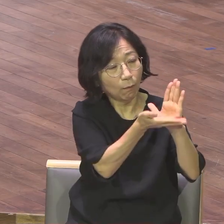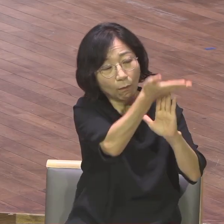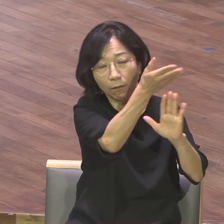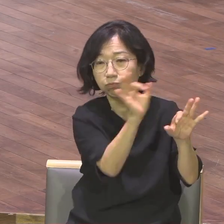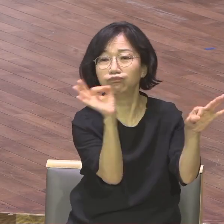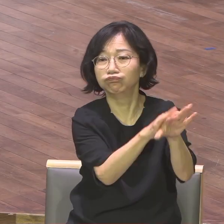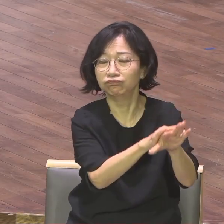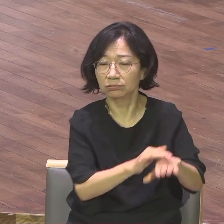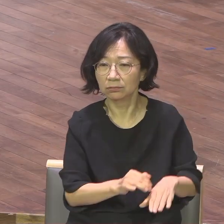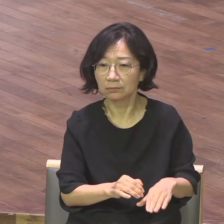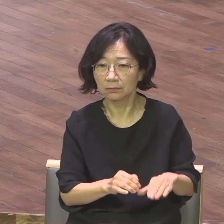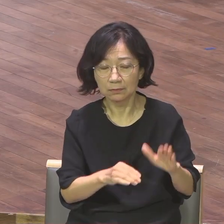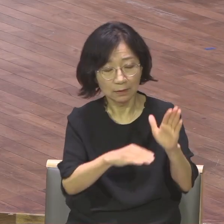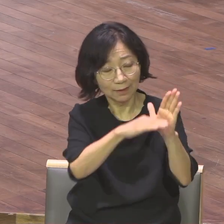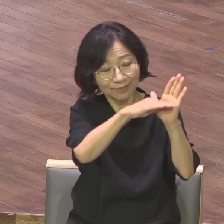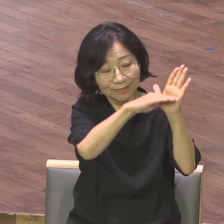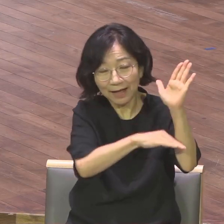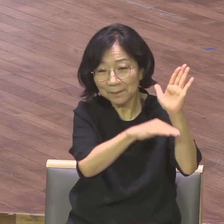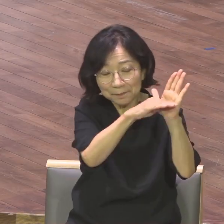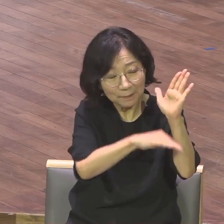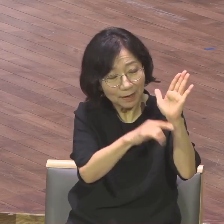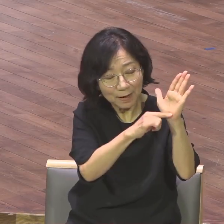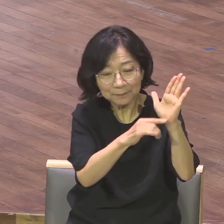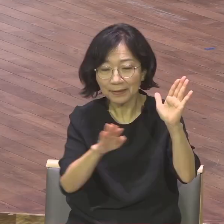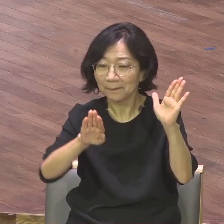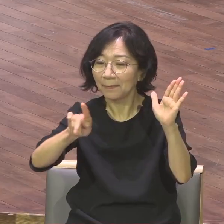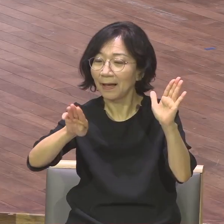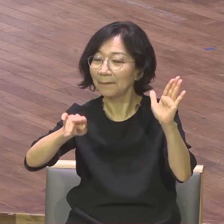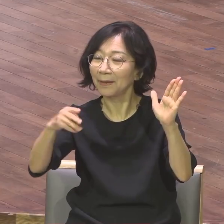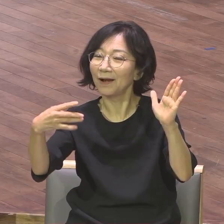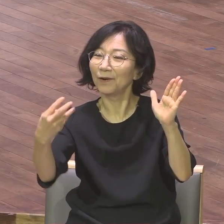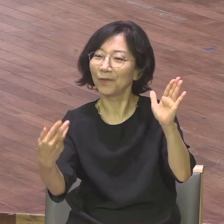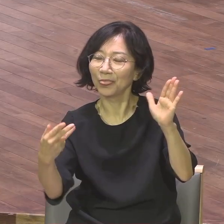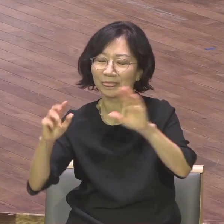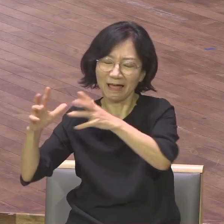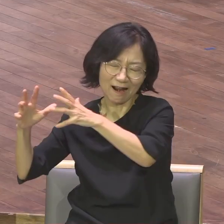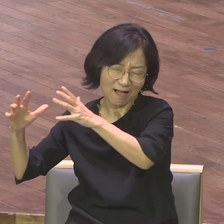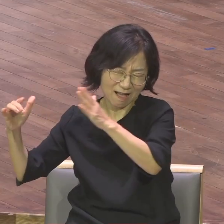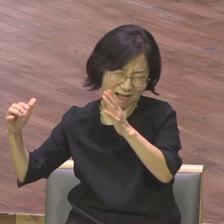그리고 남유다는 바벨론에서 또 망하지요.